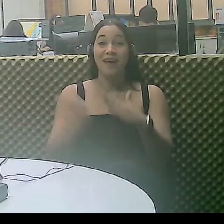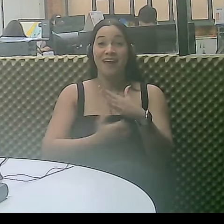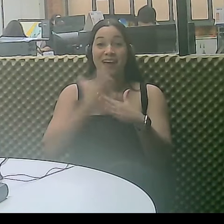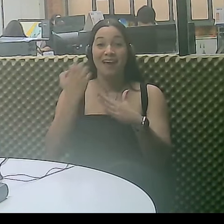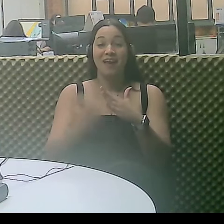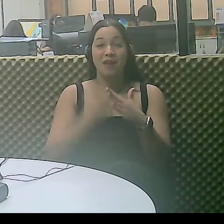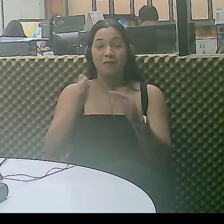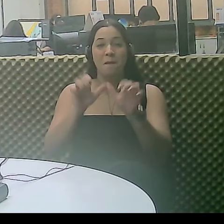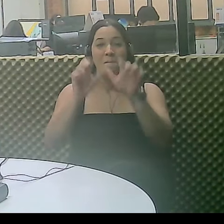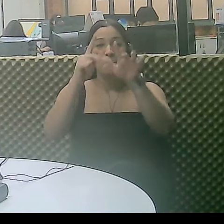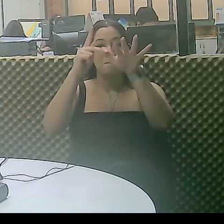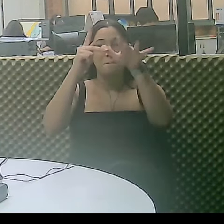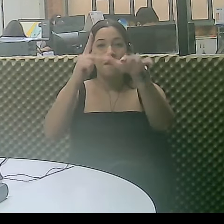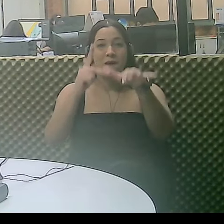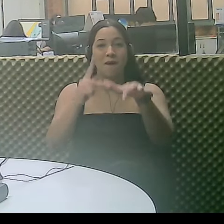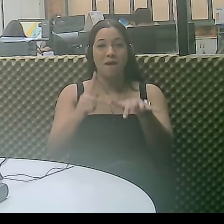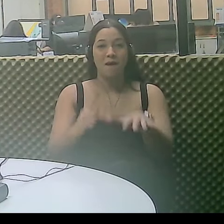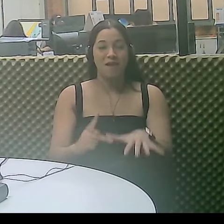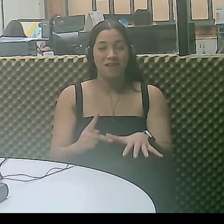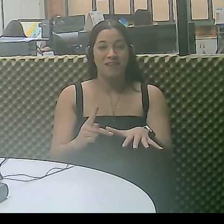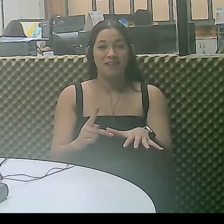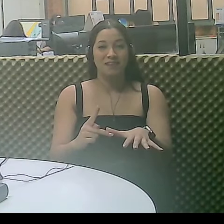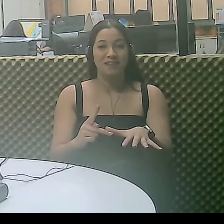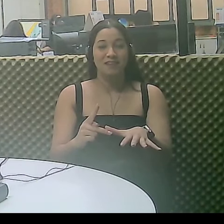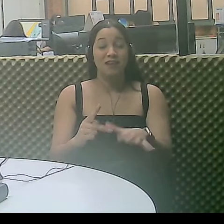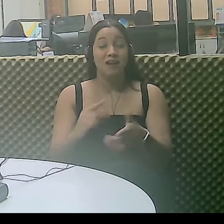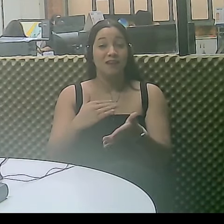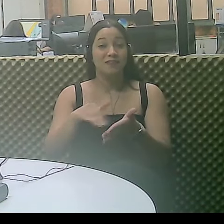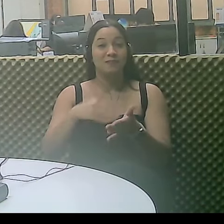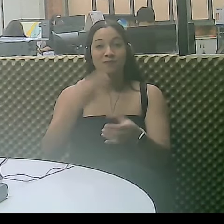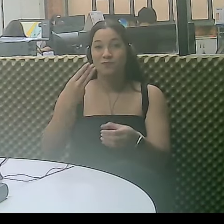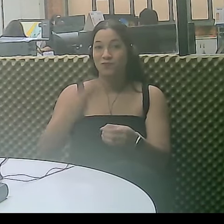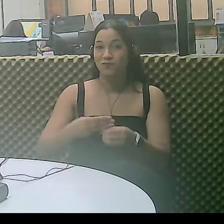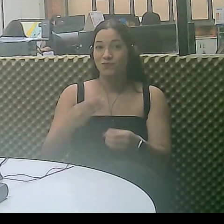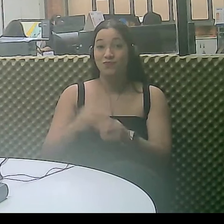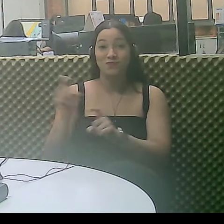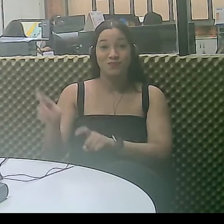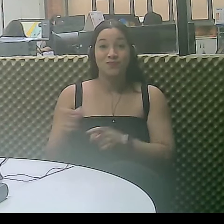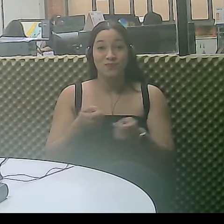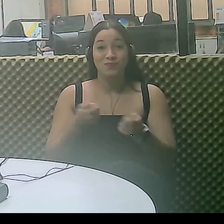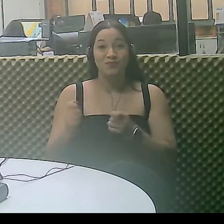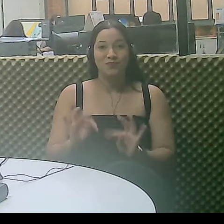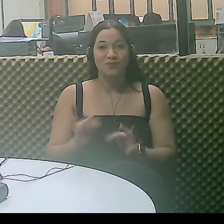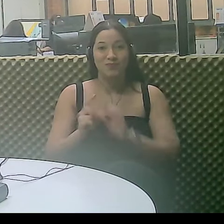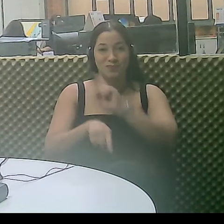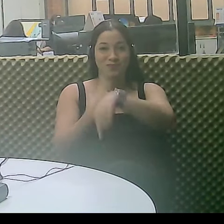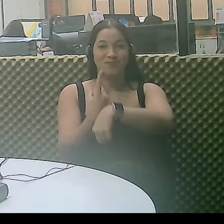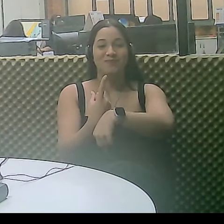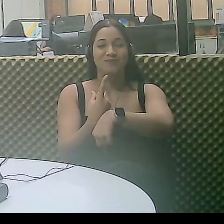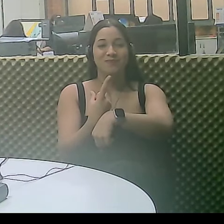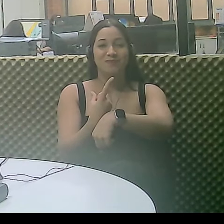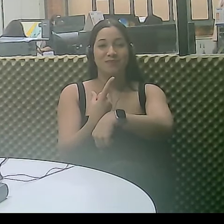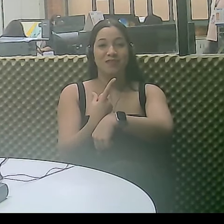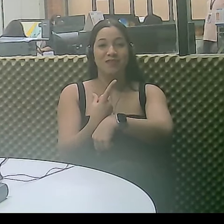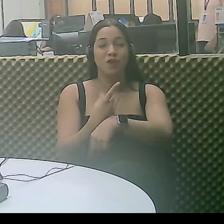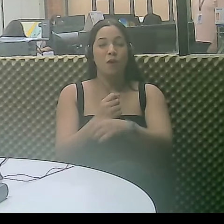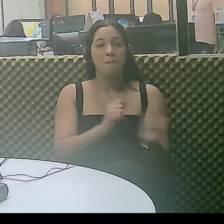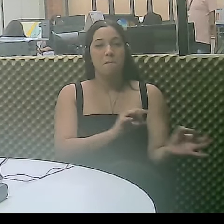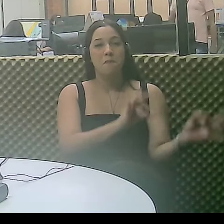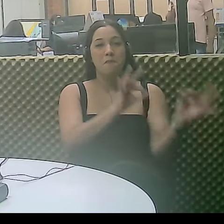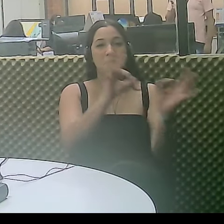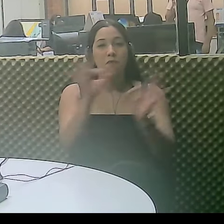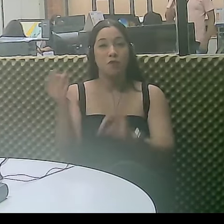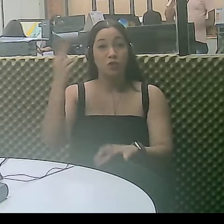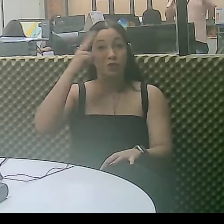de processamento de dados de Uberlândia, a Prodaub, e a Secretaria Municipal de Agronegócio, Economia e Inovação, ao longo dos